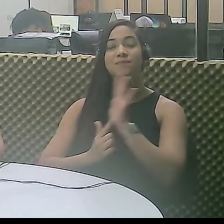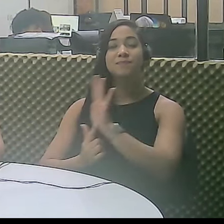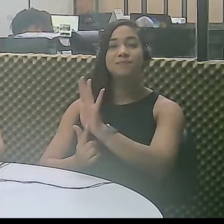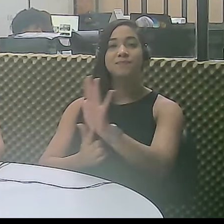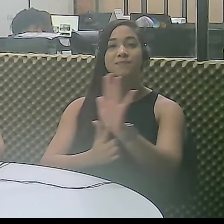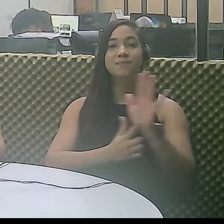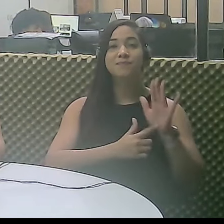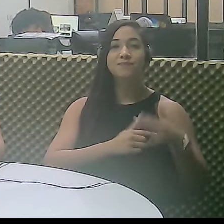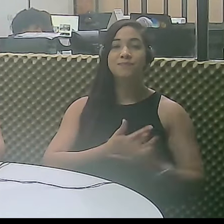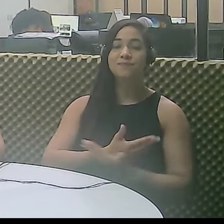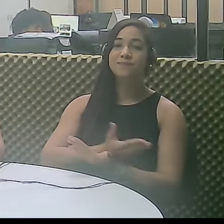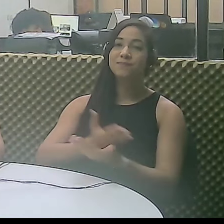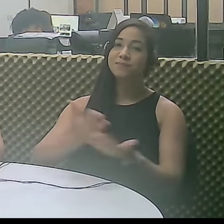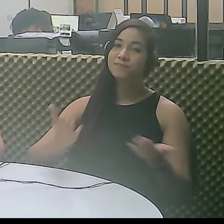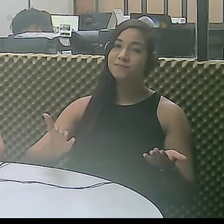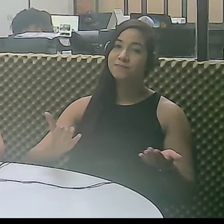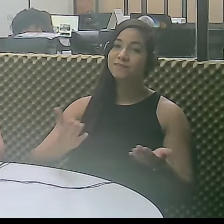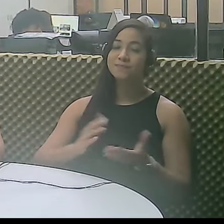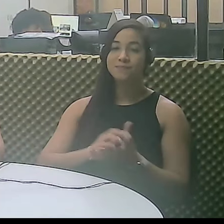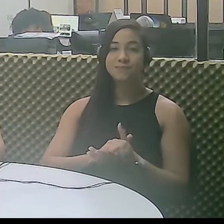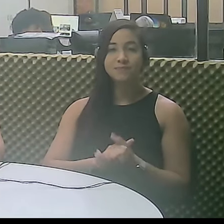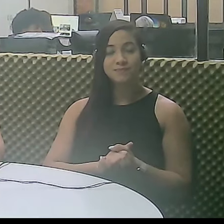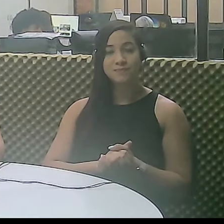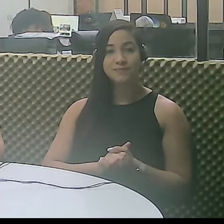Uberlândia no ar pra você!